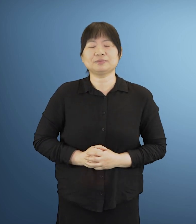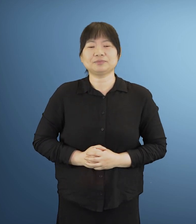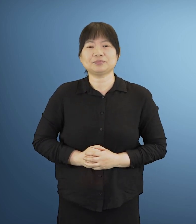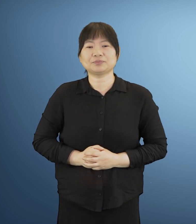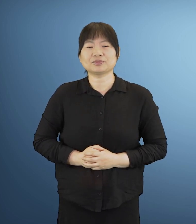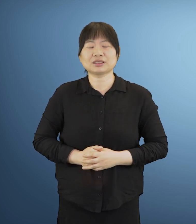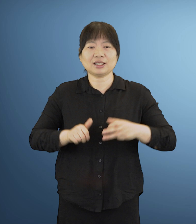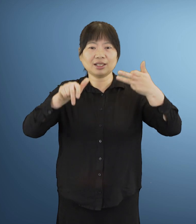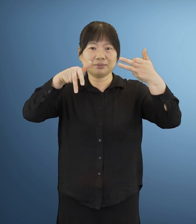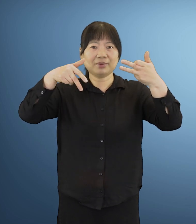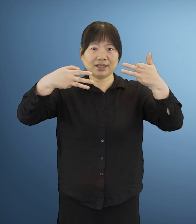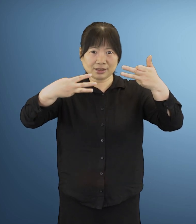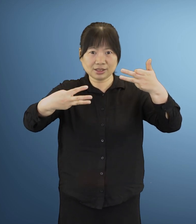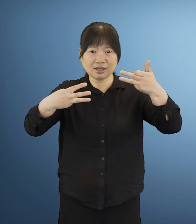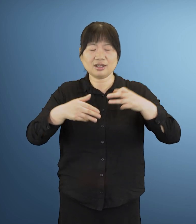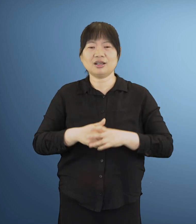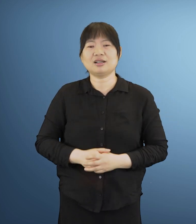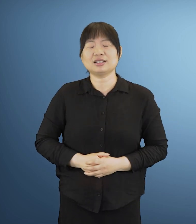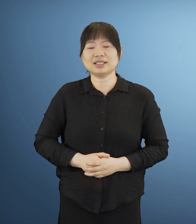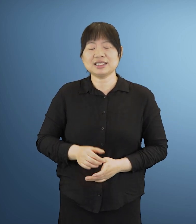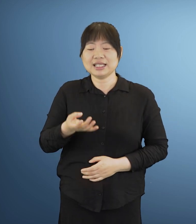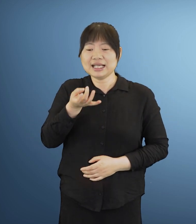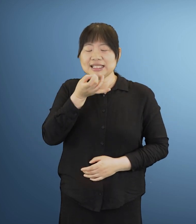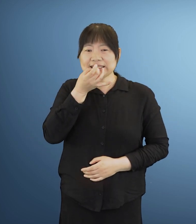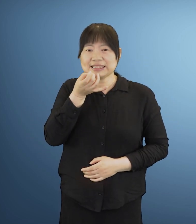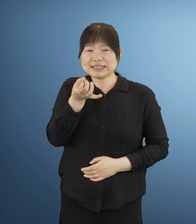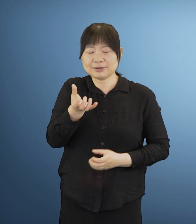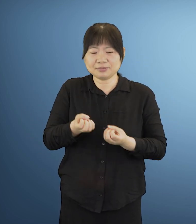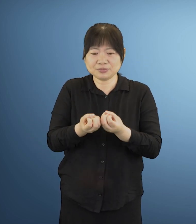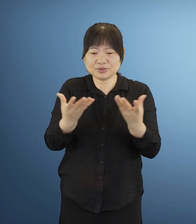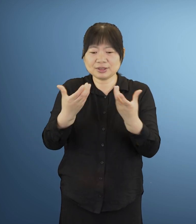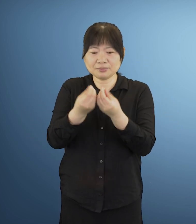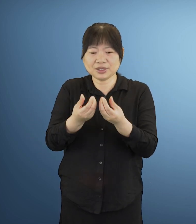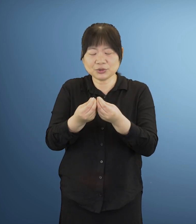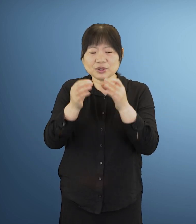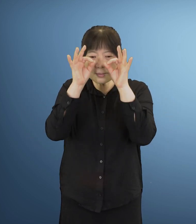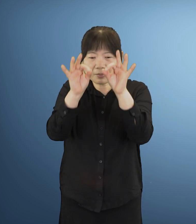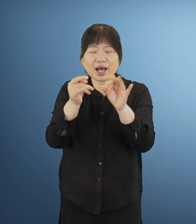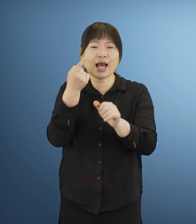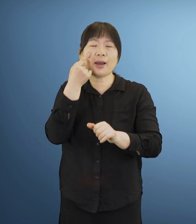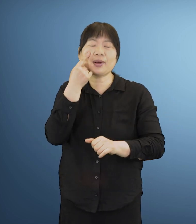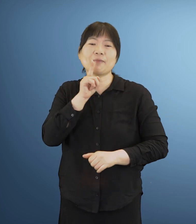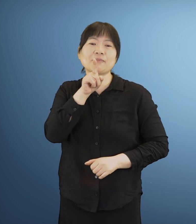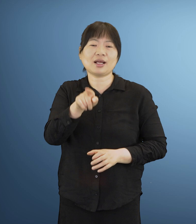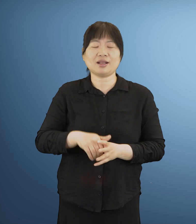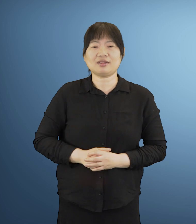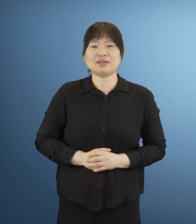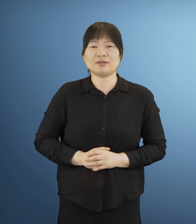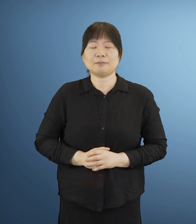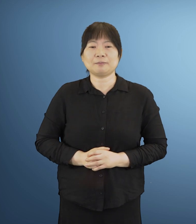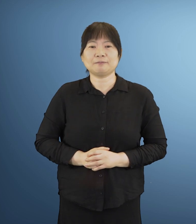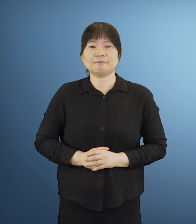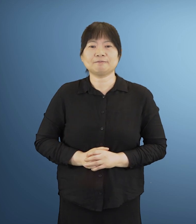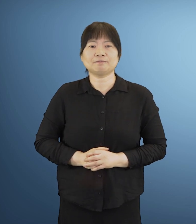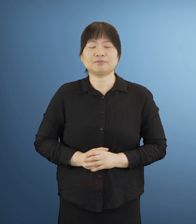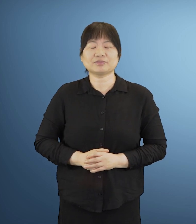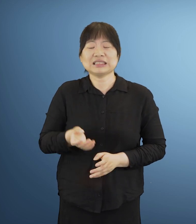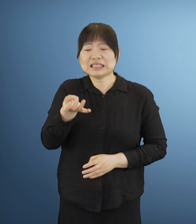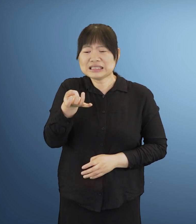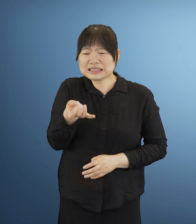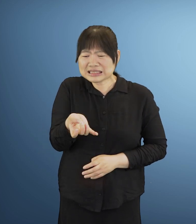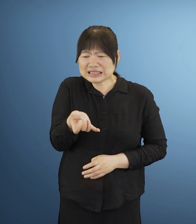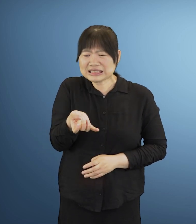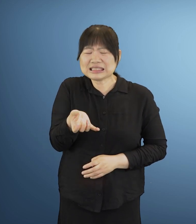그런즉 18절입니다. 씨 뿌리는 비유를 들으라. 자, 우선 여기서